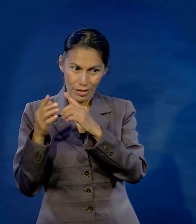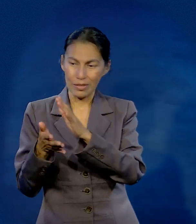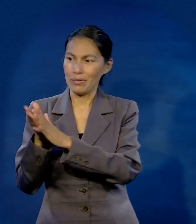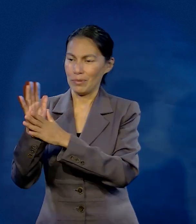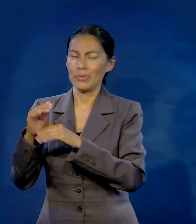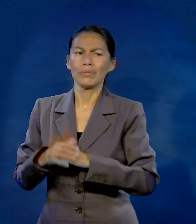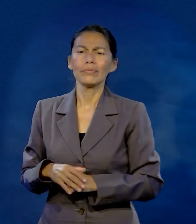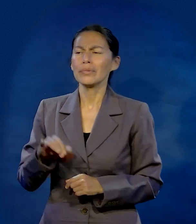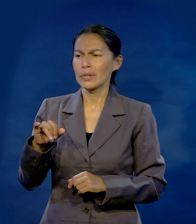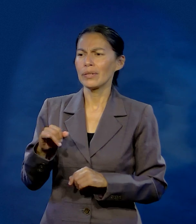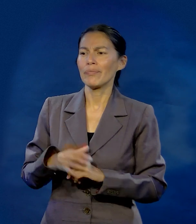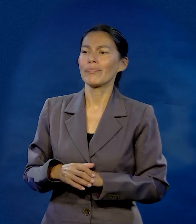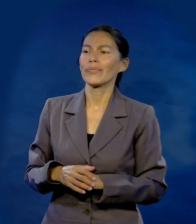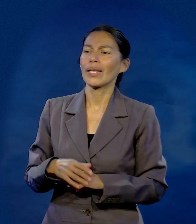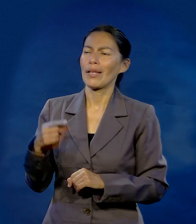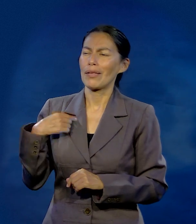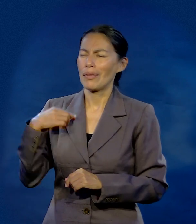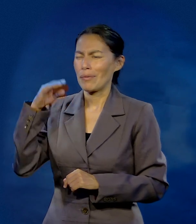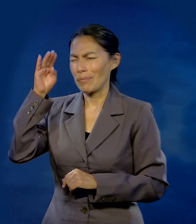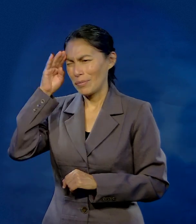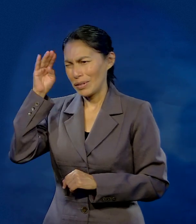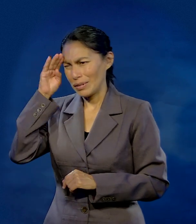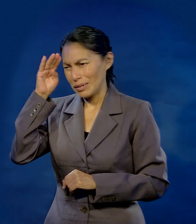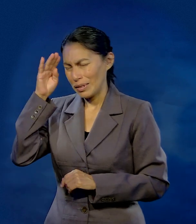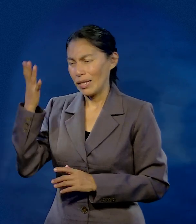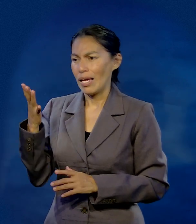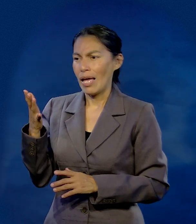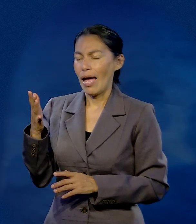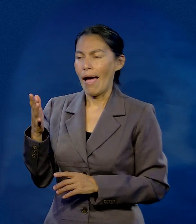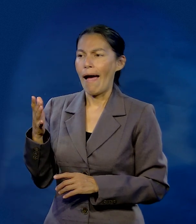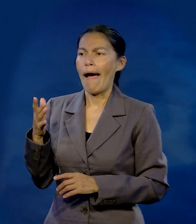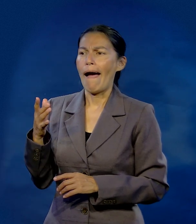piensa que ellos son parte de los 144.000